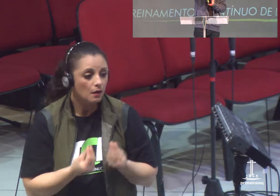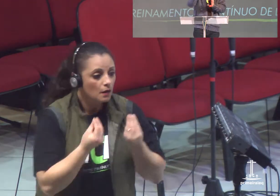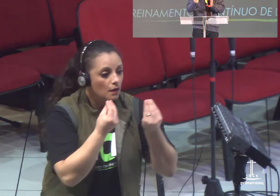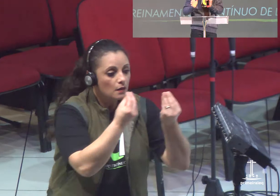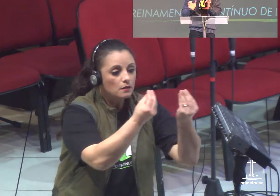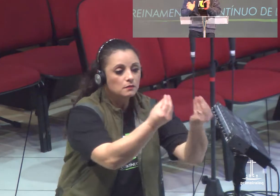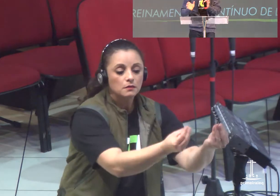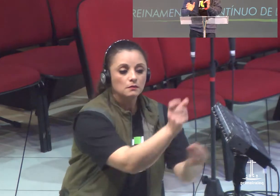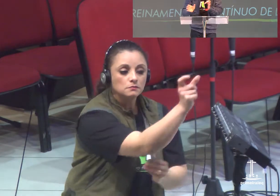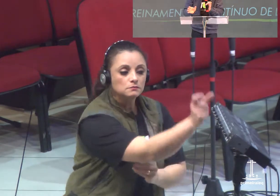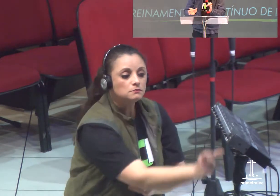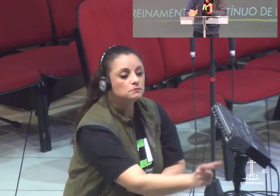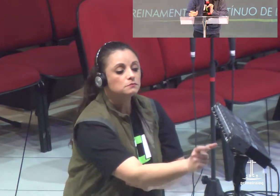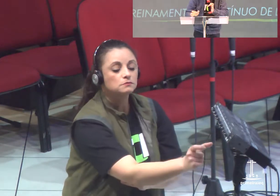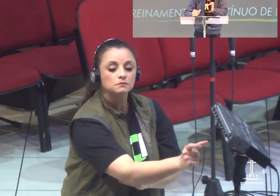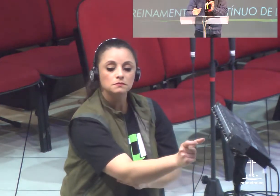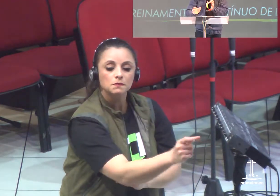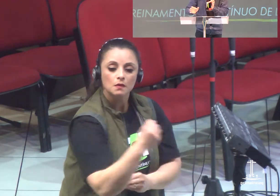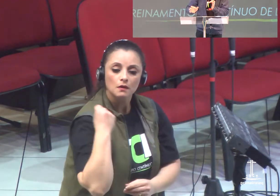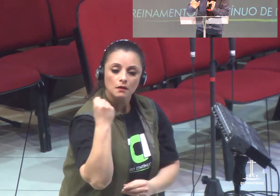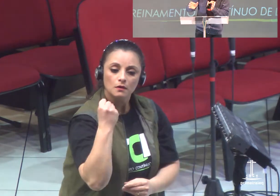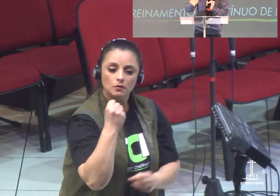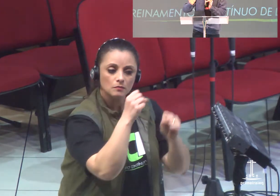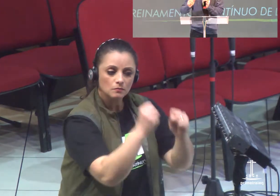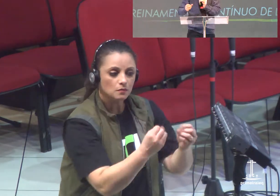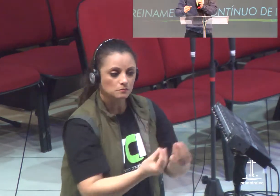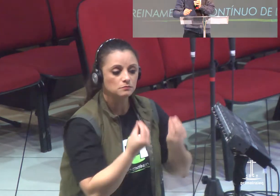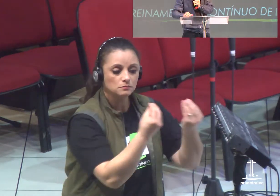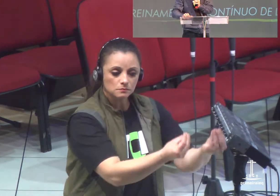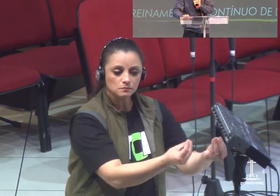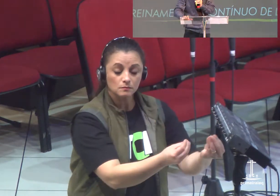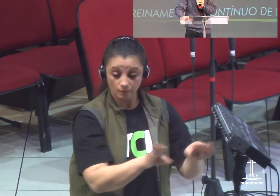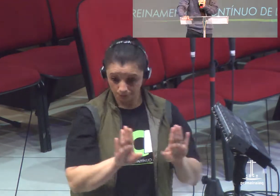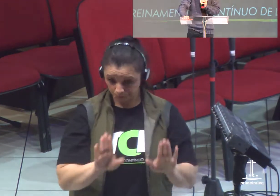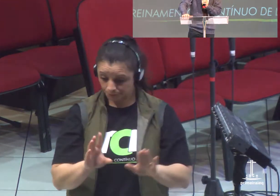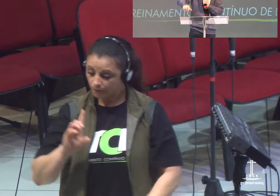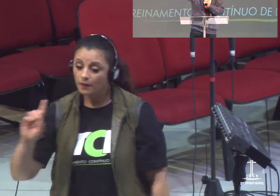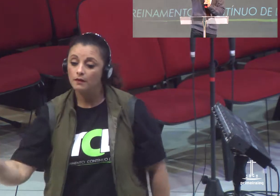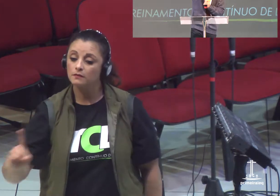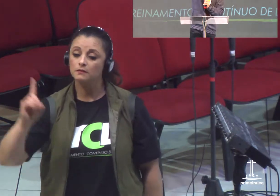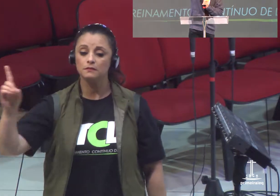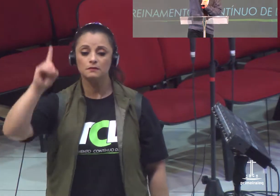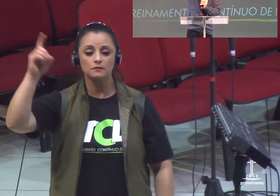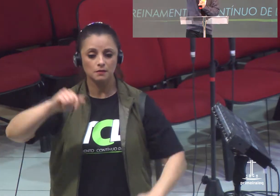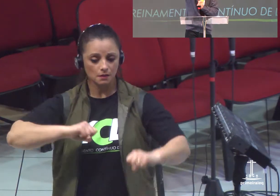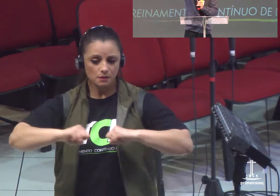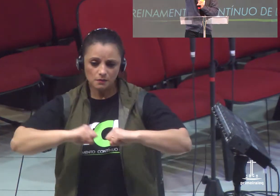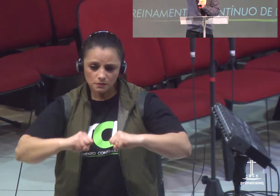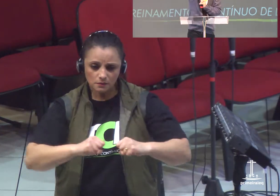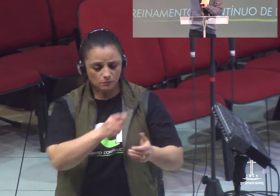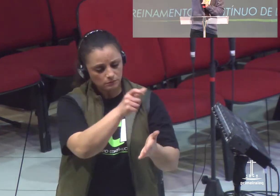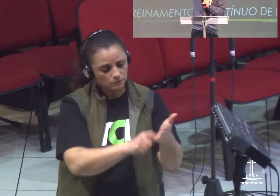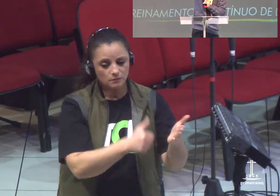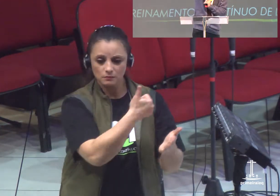muito de sua autoridade aos homens. Daí, Davi diz, Salmo 115, 16, os mais altos céus pertencem